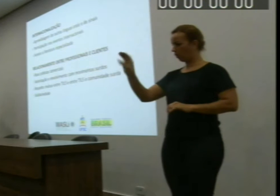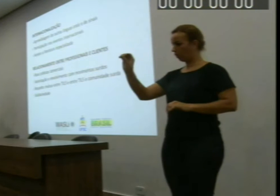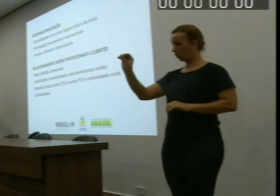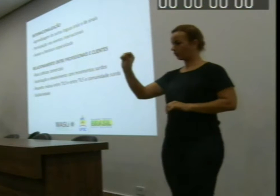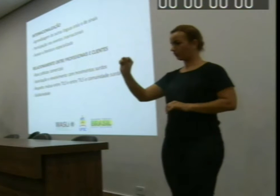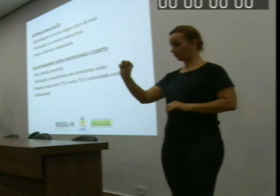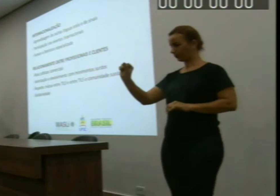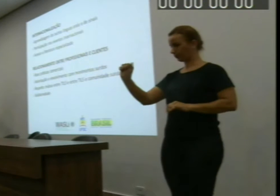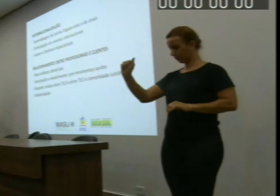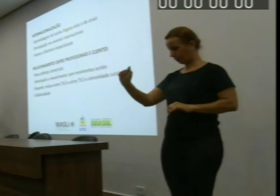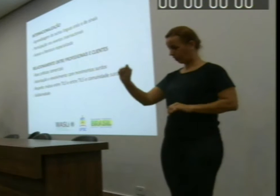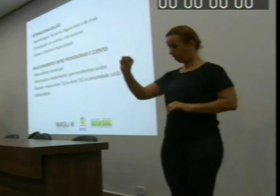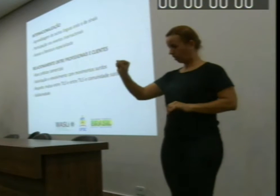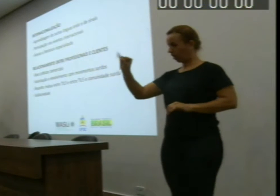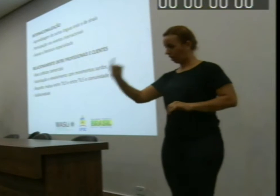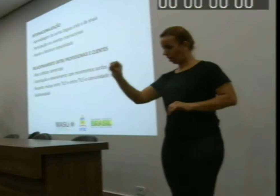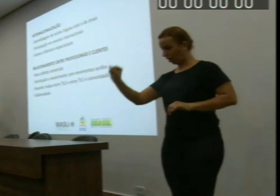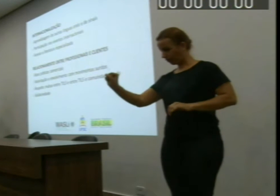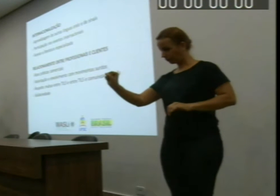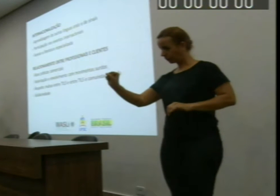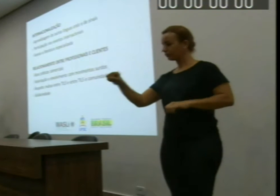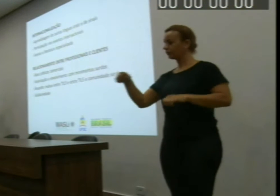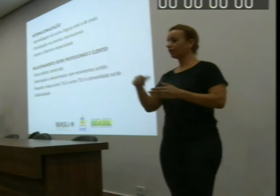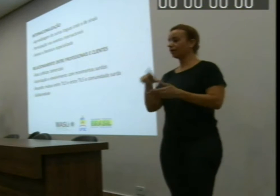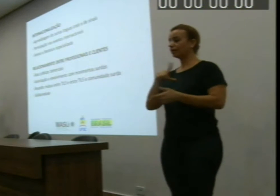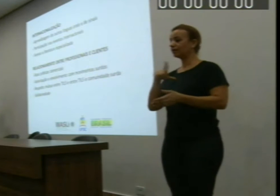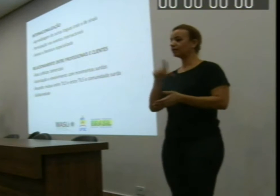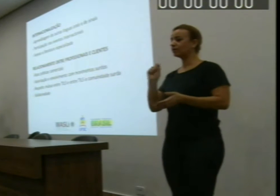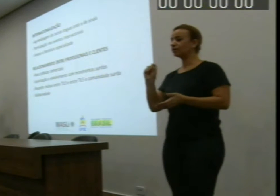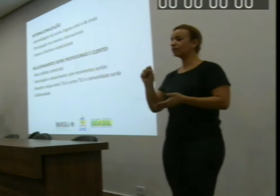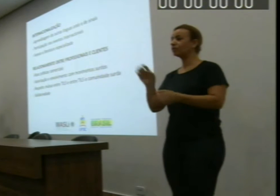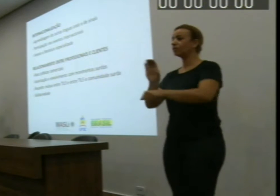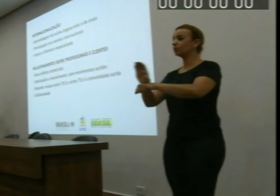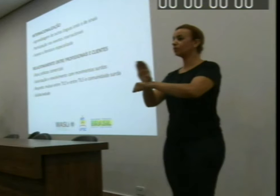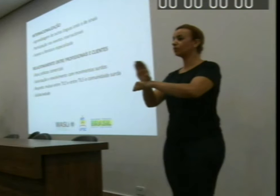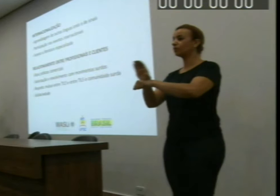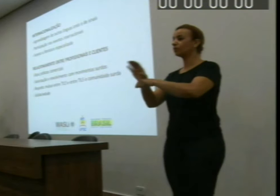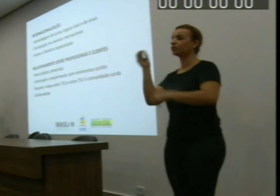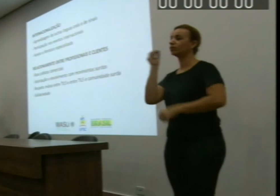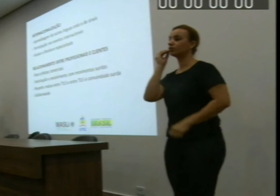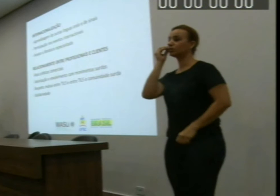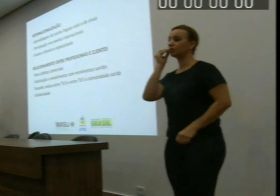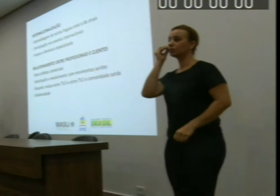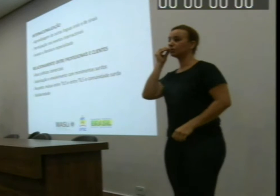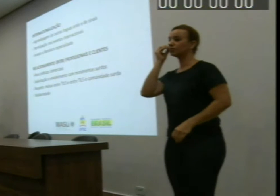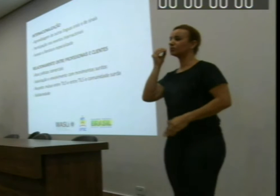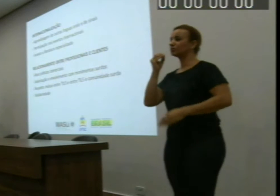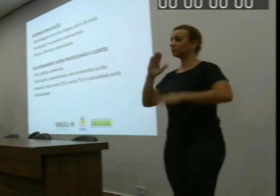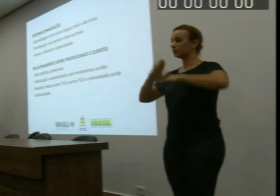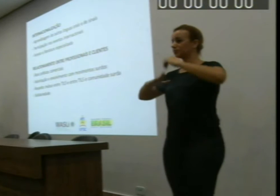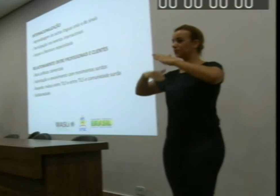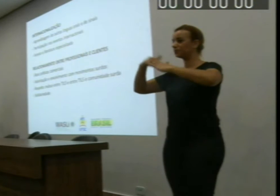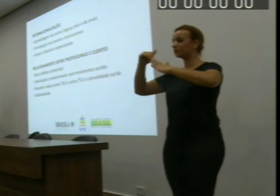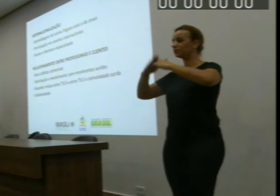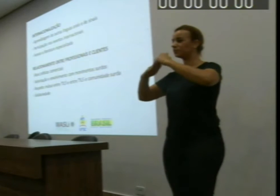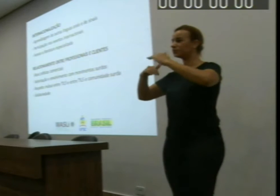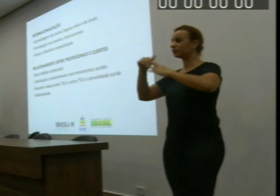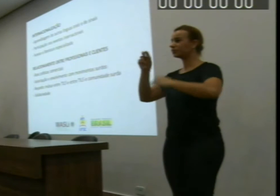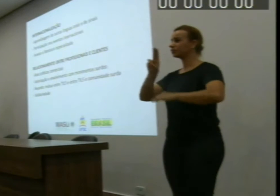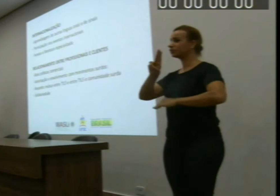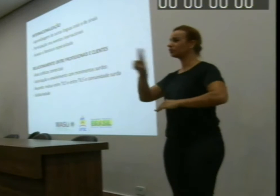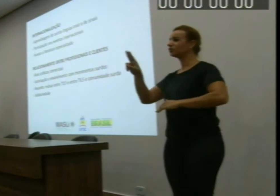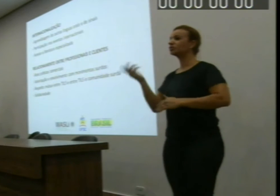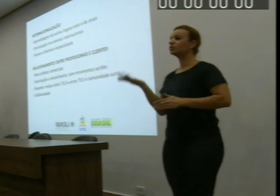educação à distância para vocês conseguirem eh ter experiências de Formação com grandes nomes da interpretação Mundial